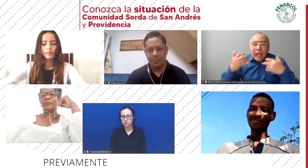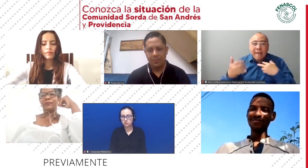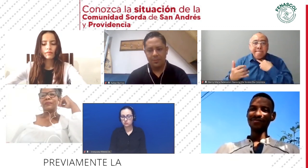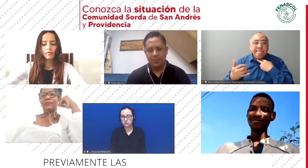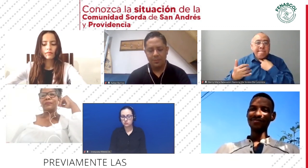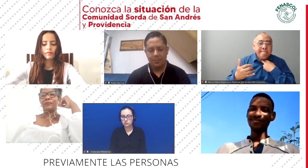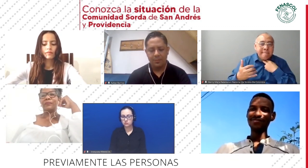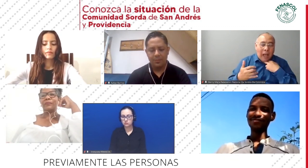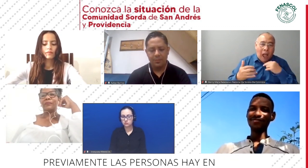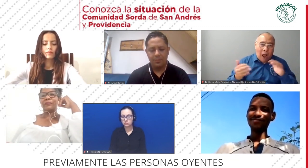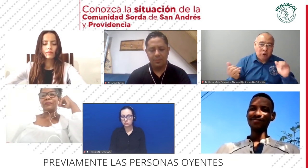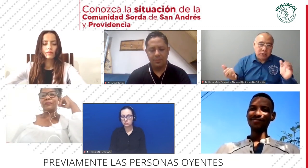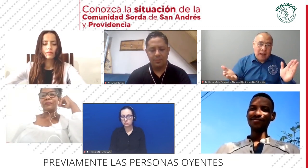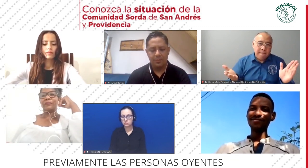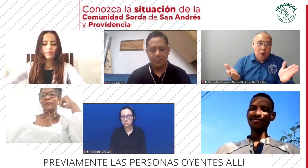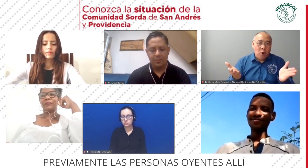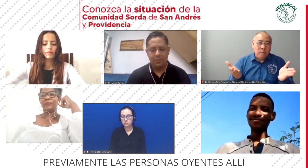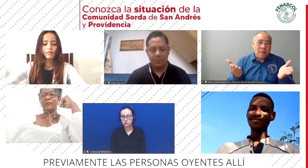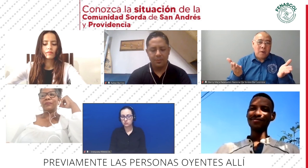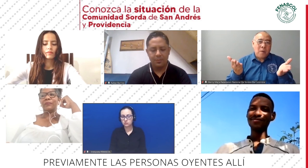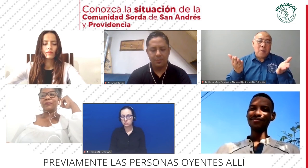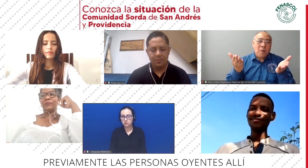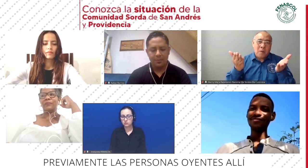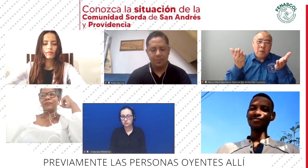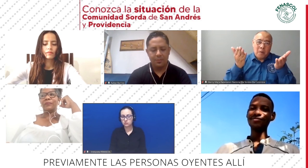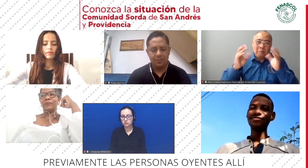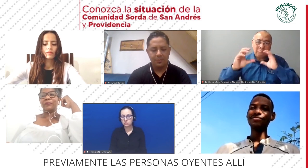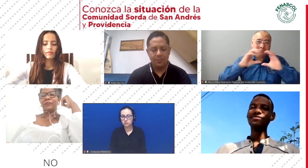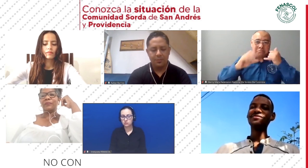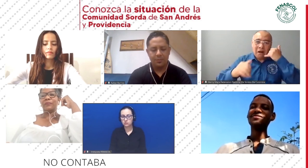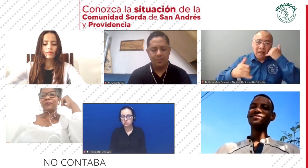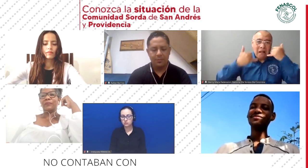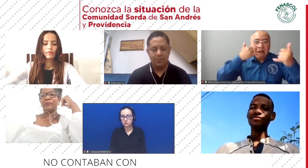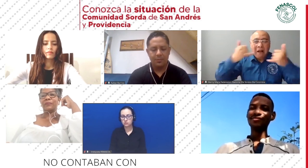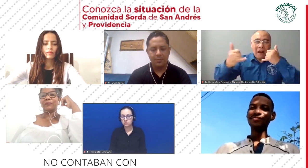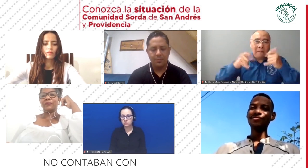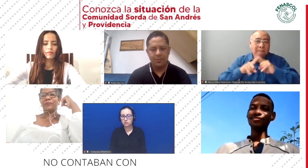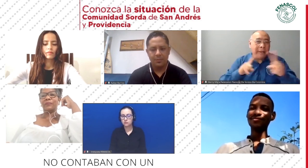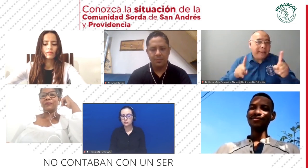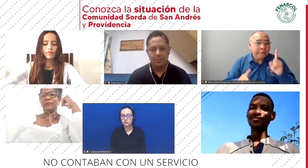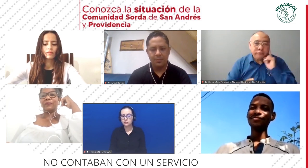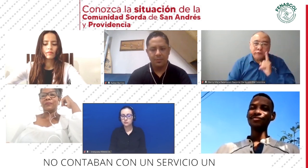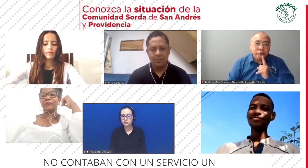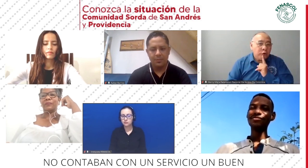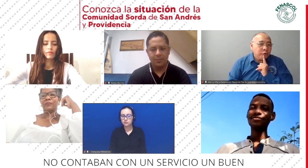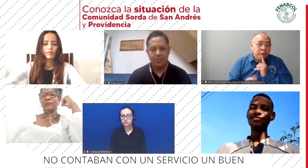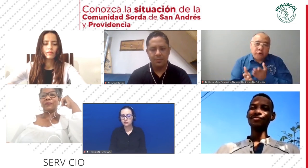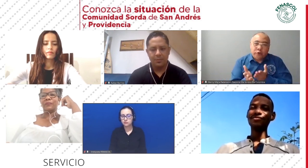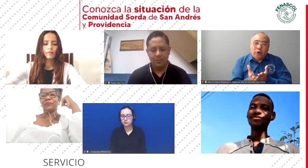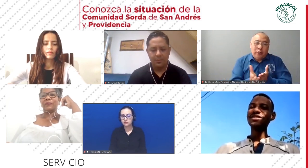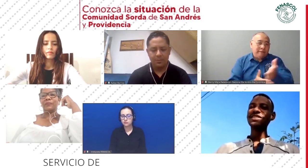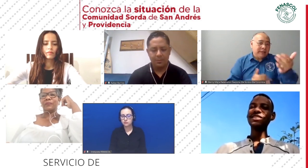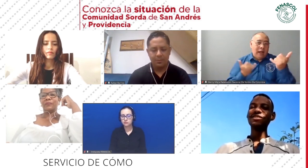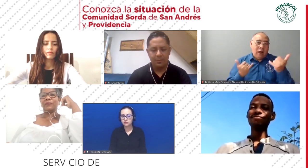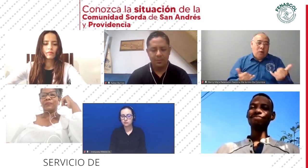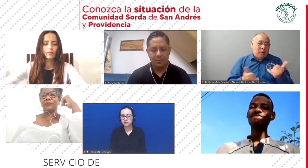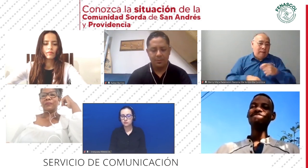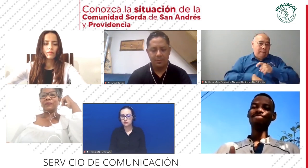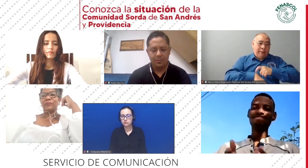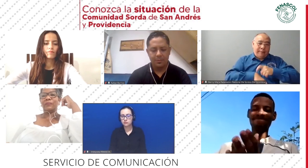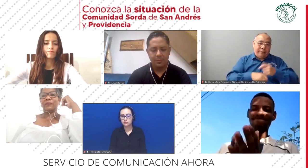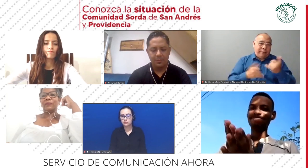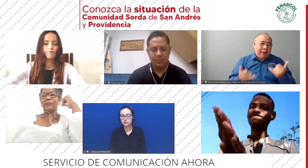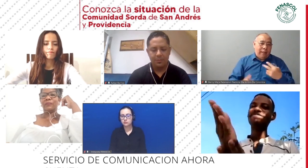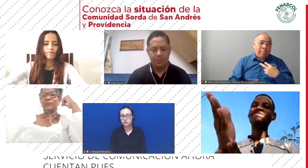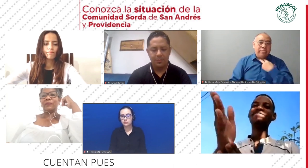las personas oyentes allí no contaban con un servicio un buen servicio de comunicación